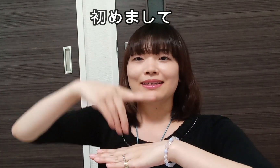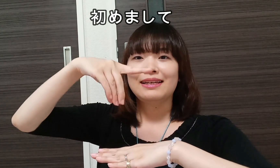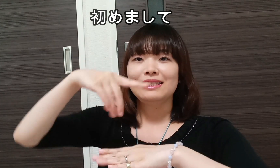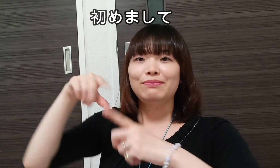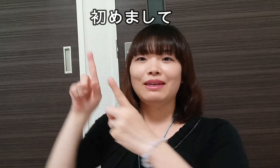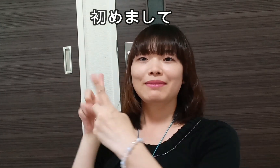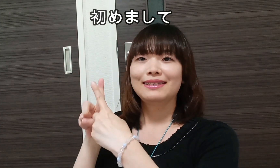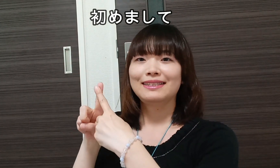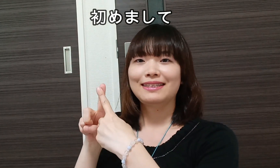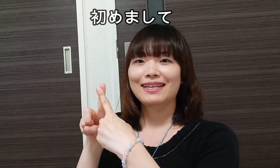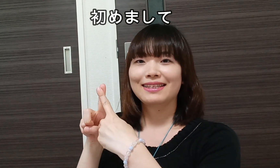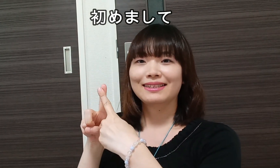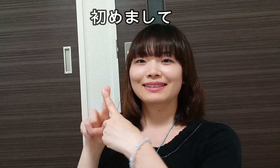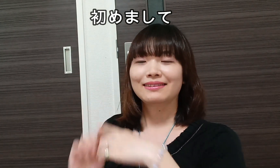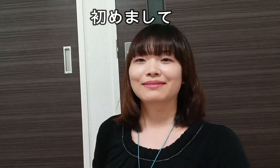はじめまして。